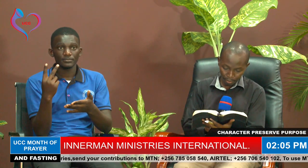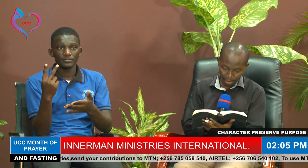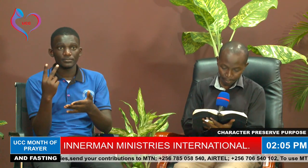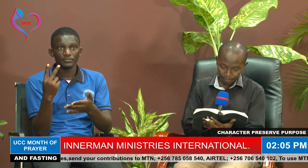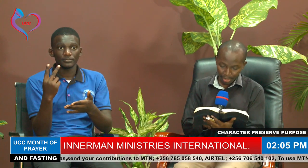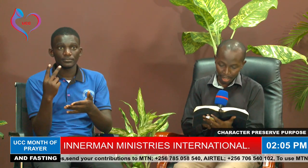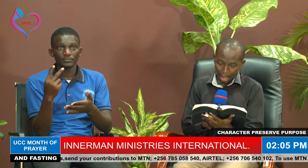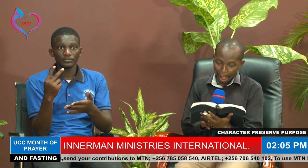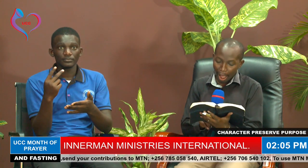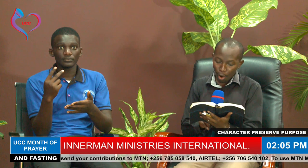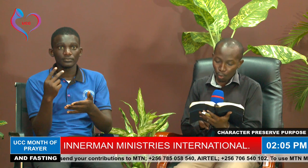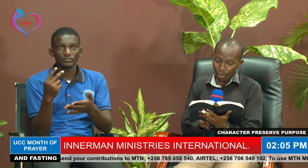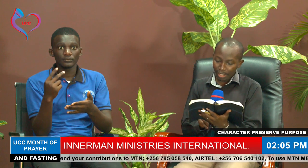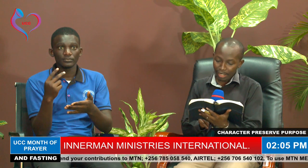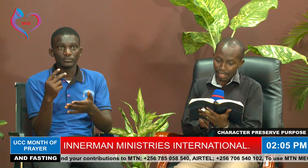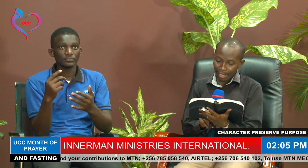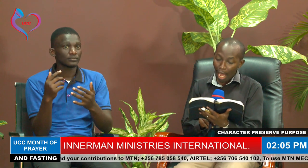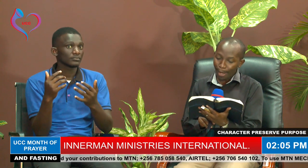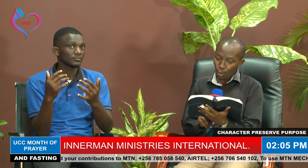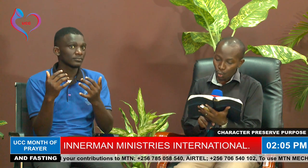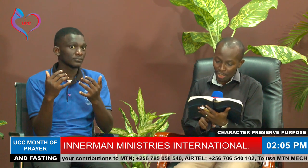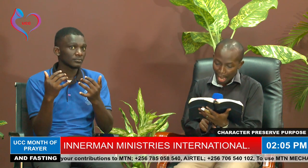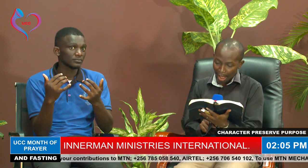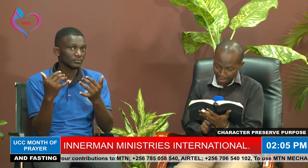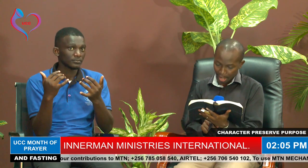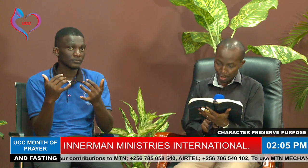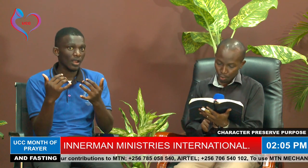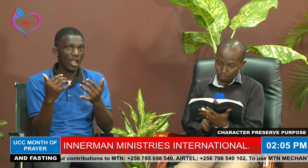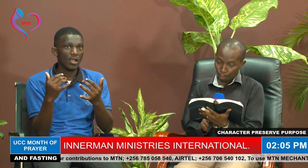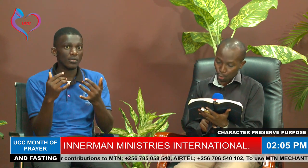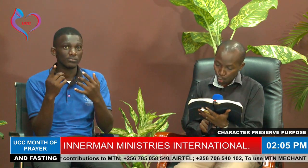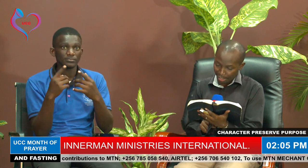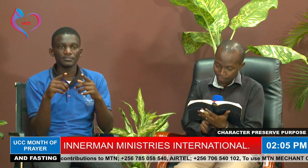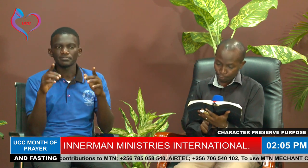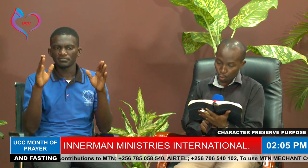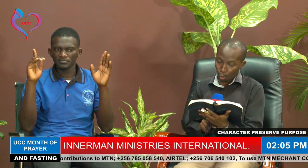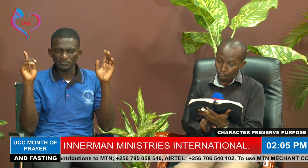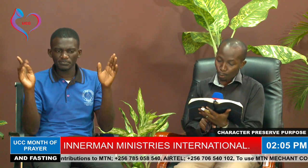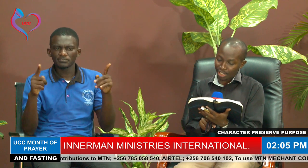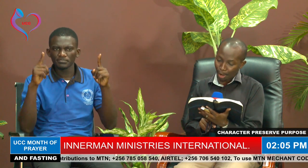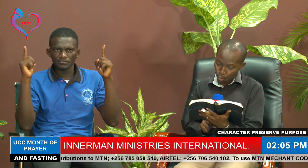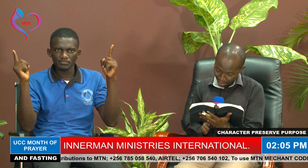Okay. Awo nabalunda nga mubutukirivu obw'omutima gwe